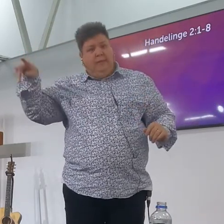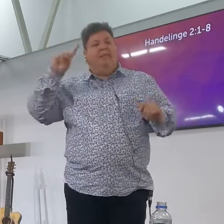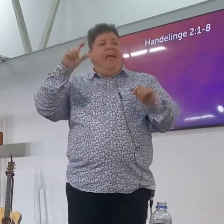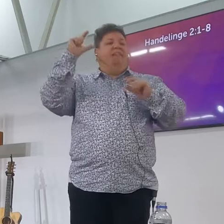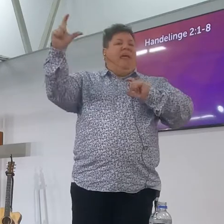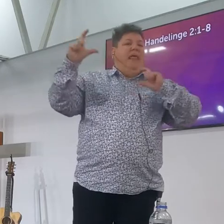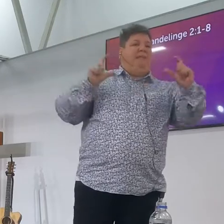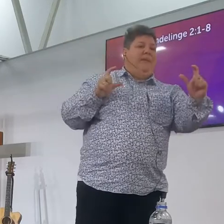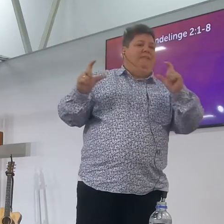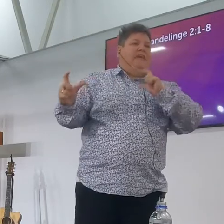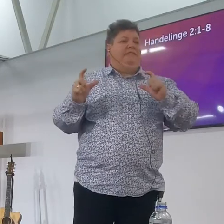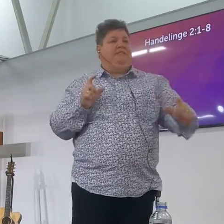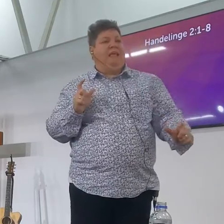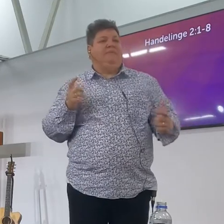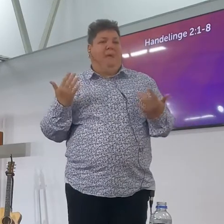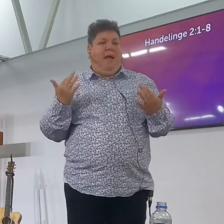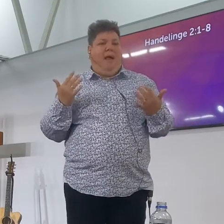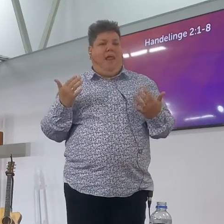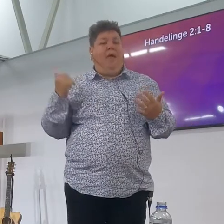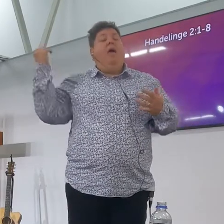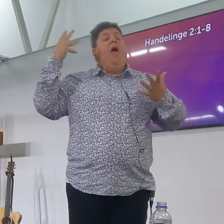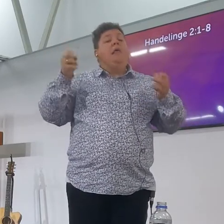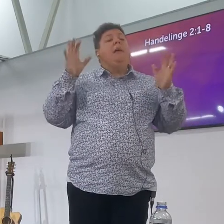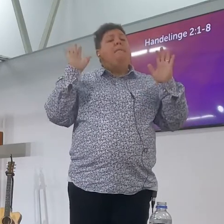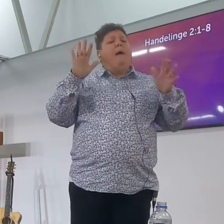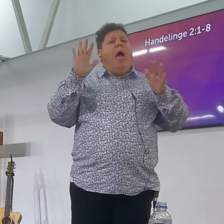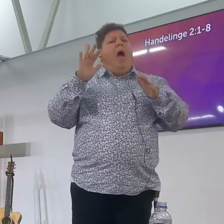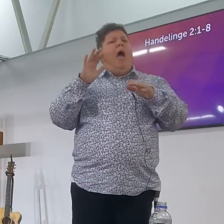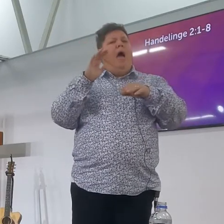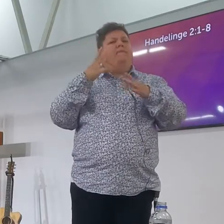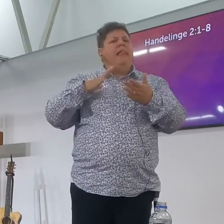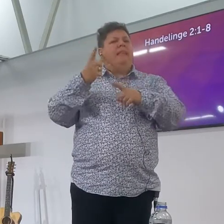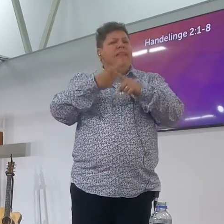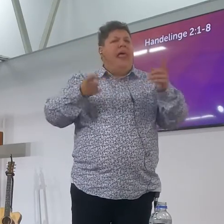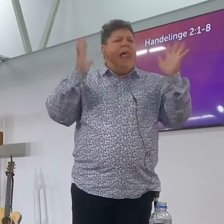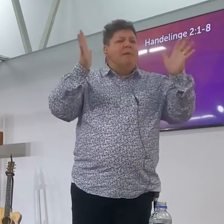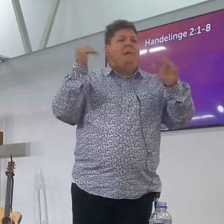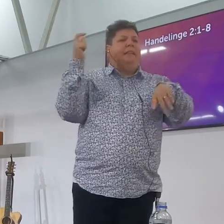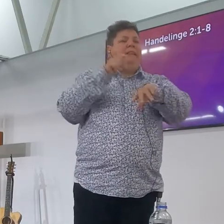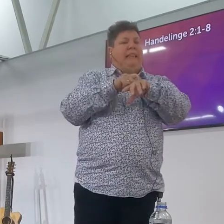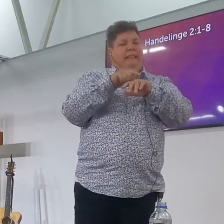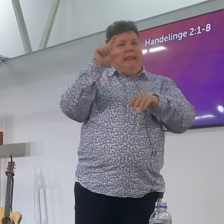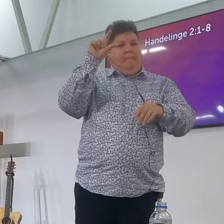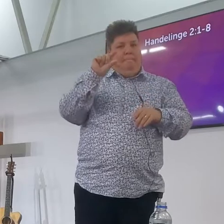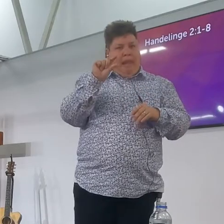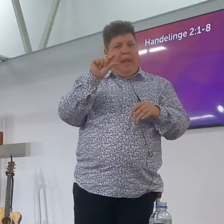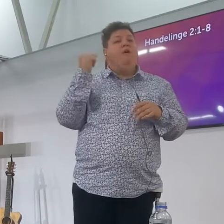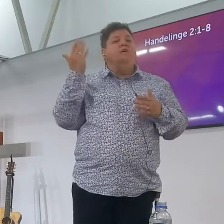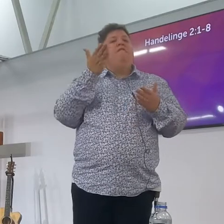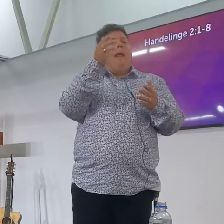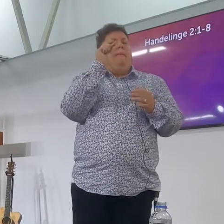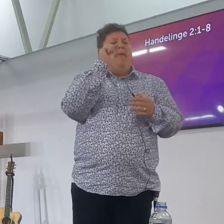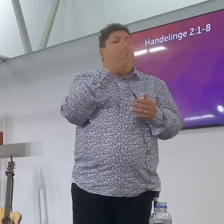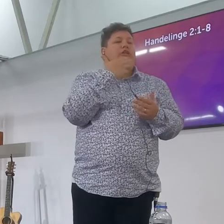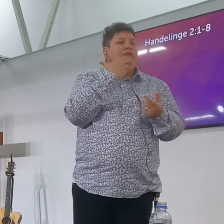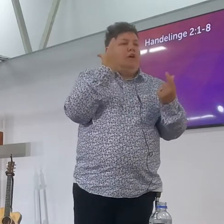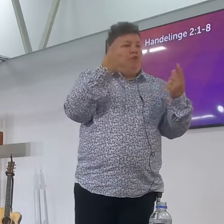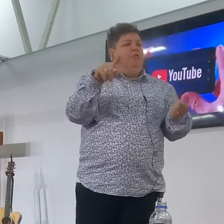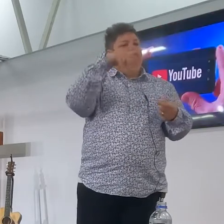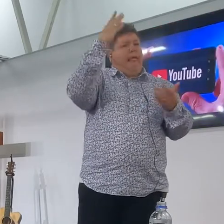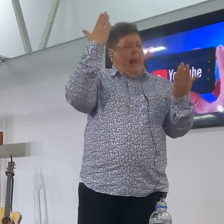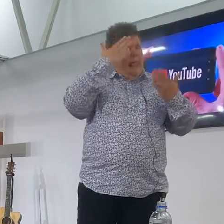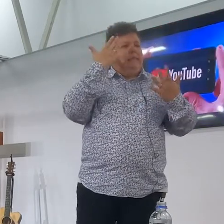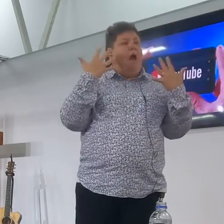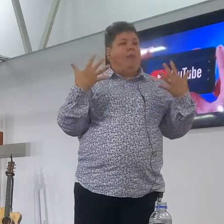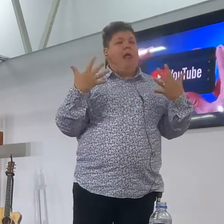wat ek vanoggend met julle wil deel, en ek het so min tyd. So, ek gaan jou vra om huiswerk te doen en saam met my te kyk na daai